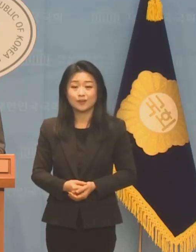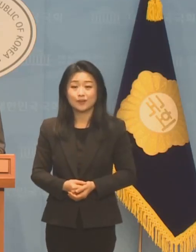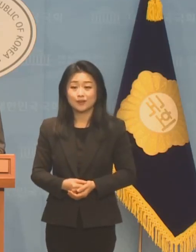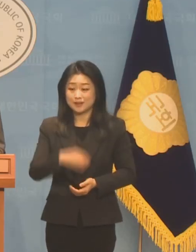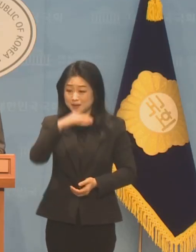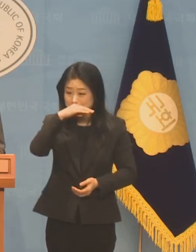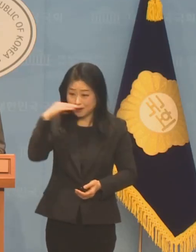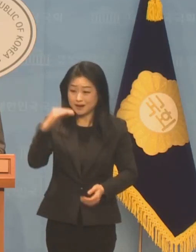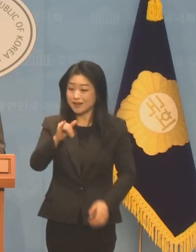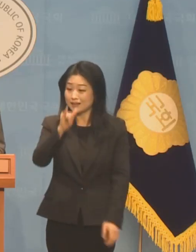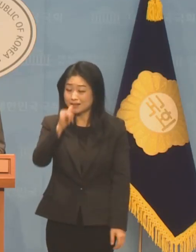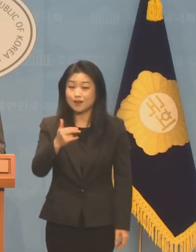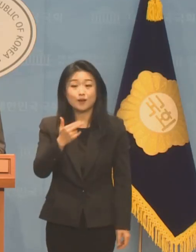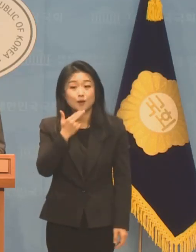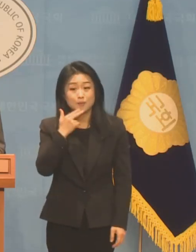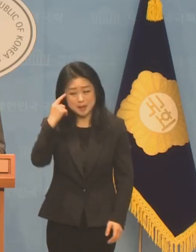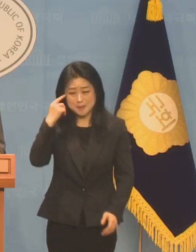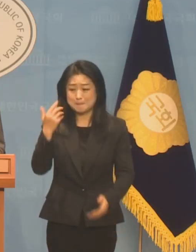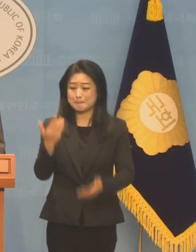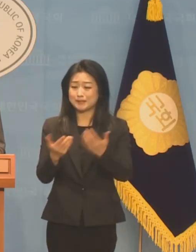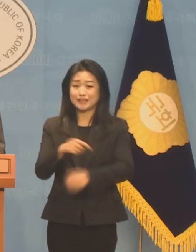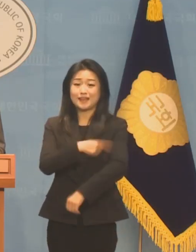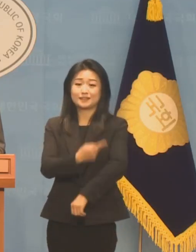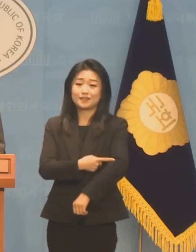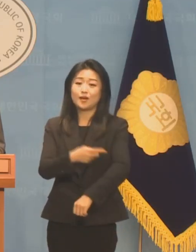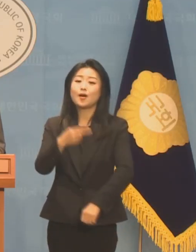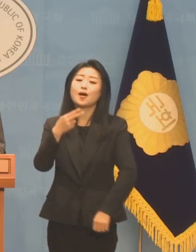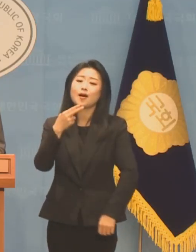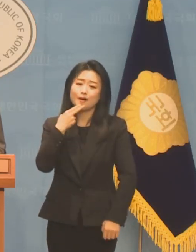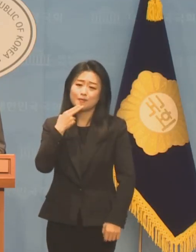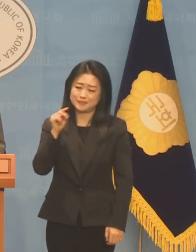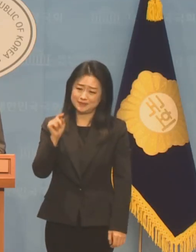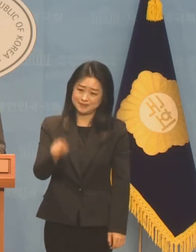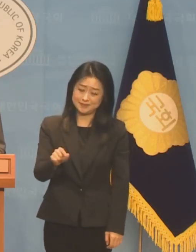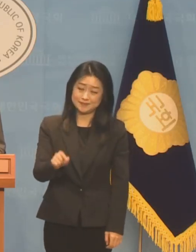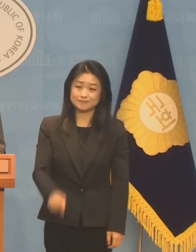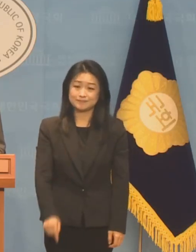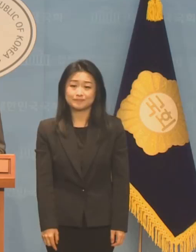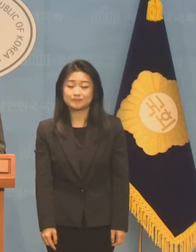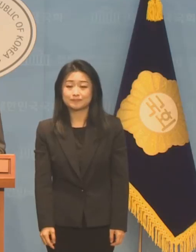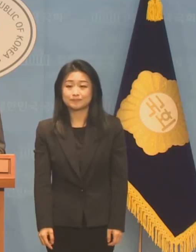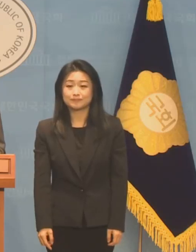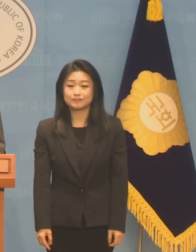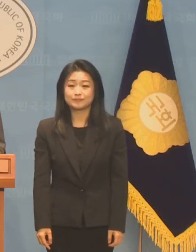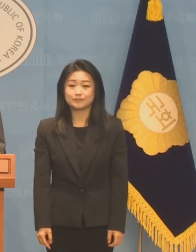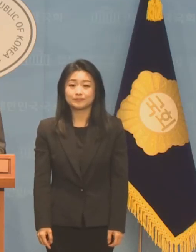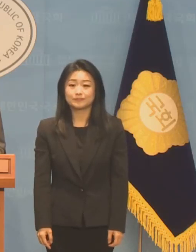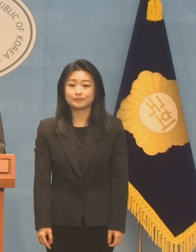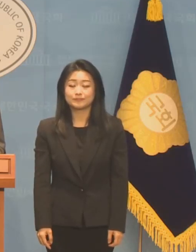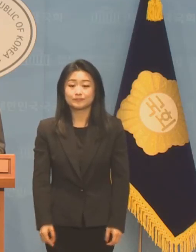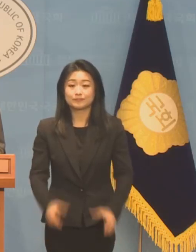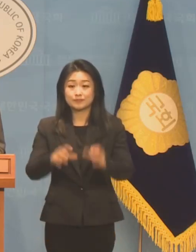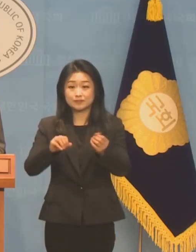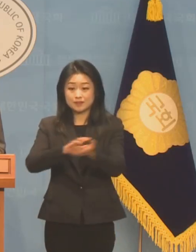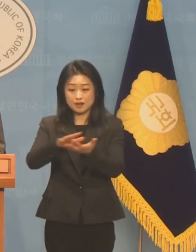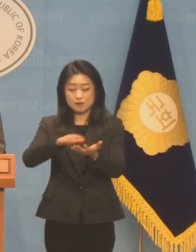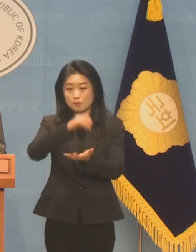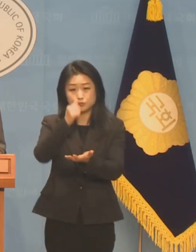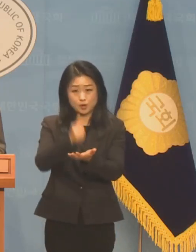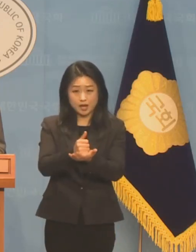무엇이 옳고 그른지 판단할 능력조차 상실했습니까? 내란